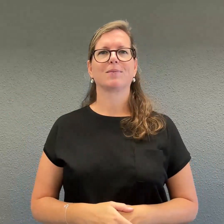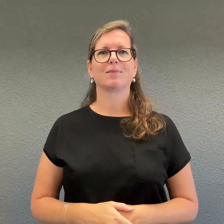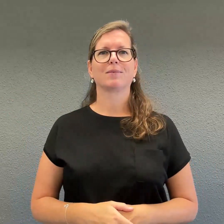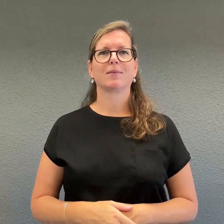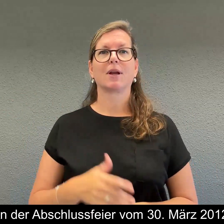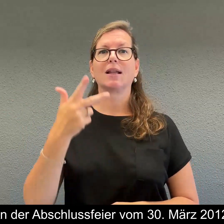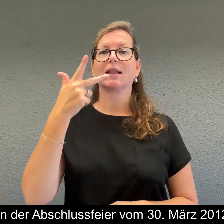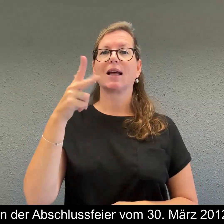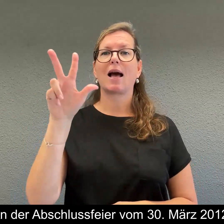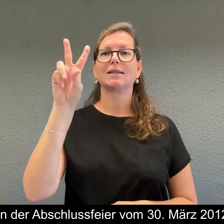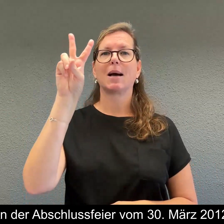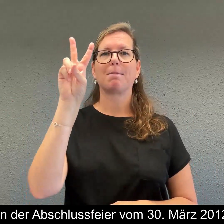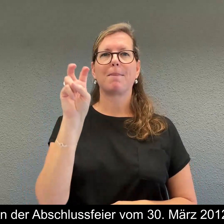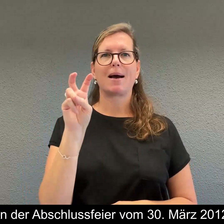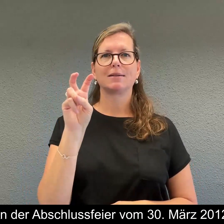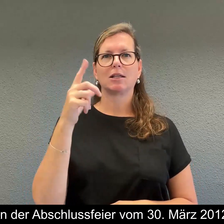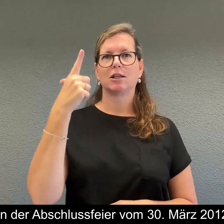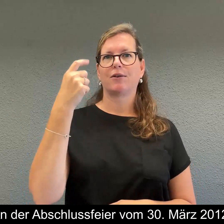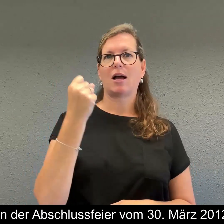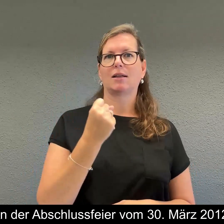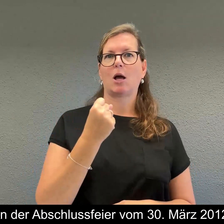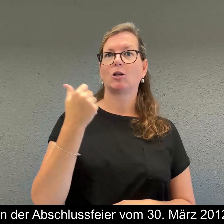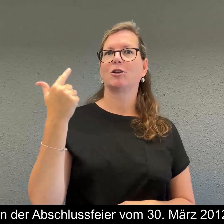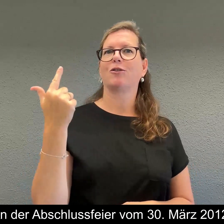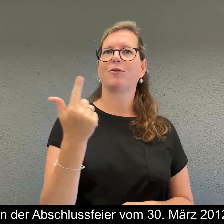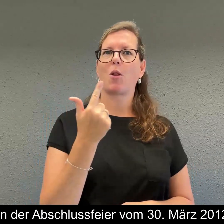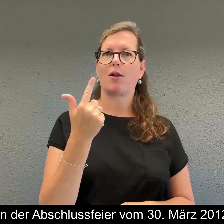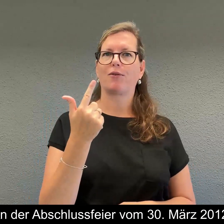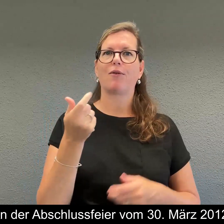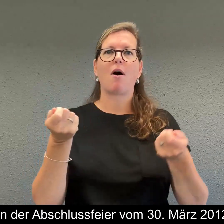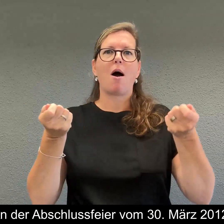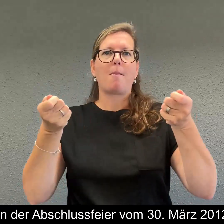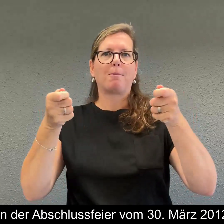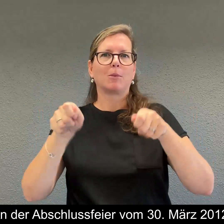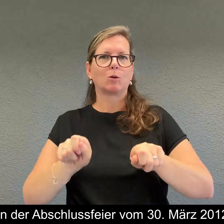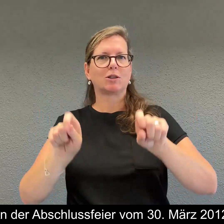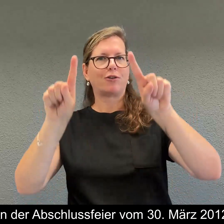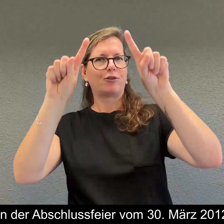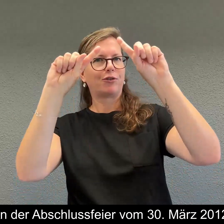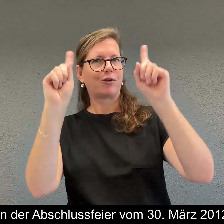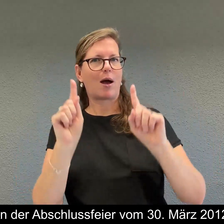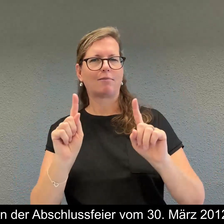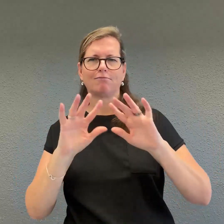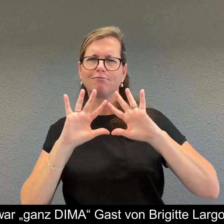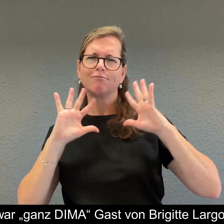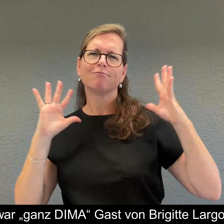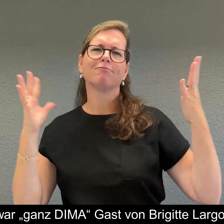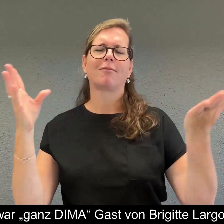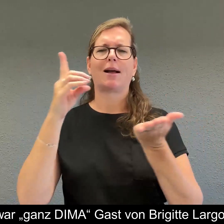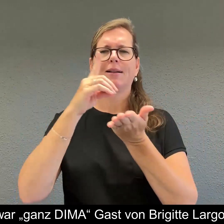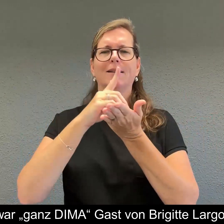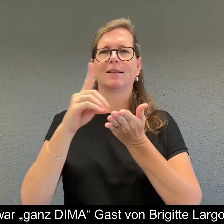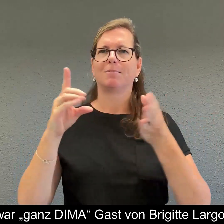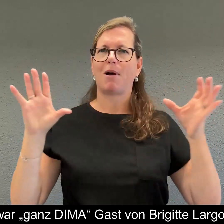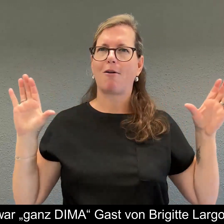An der Abschlussfeier vom 30. März 2012 war ganz DIMA